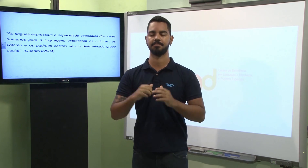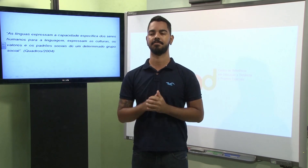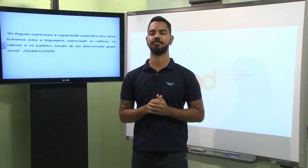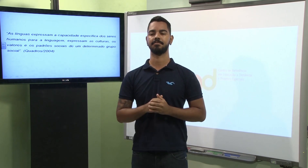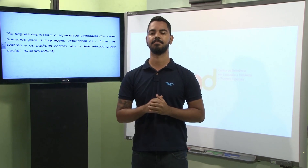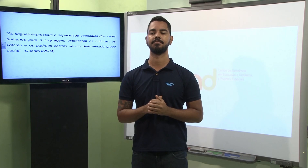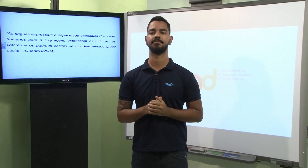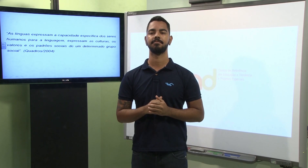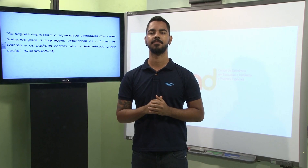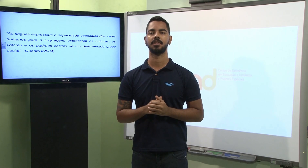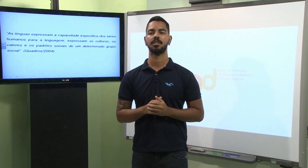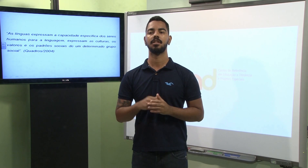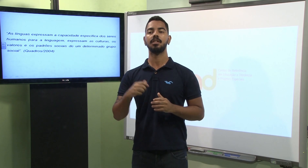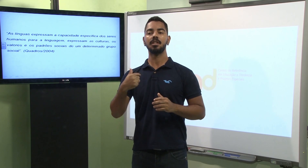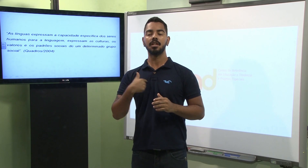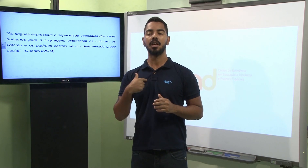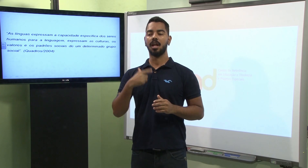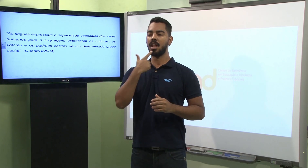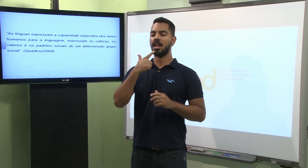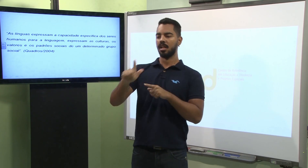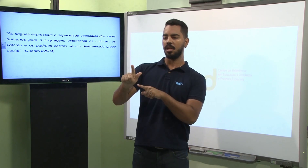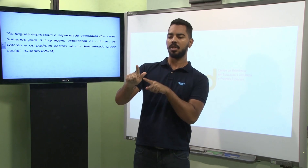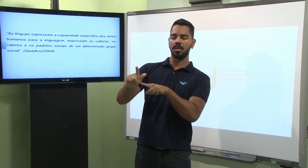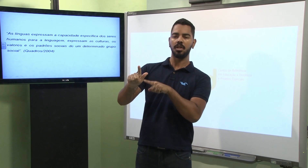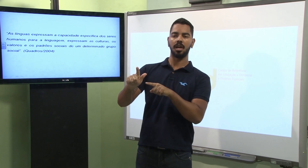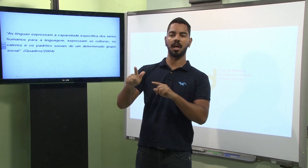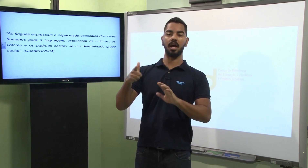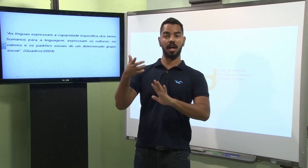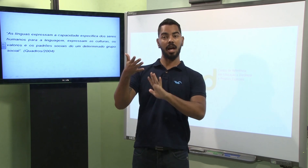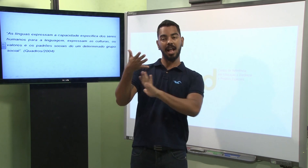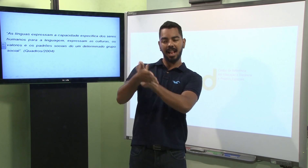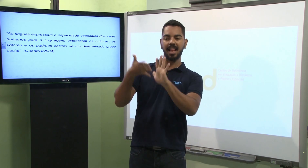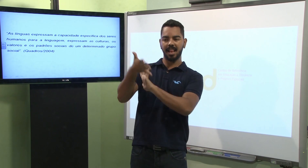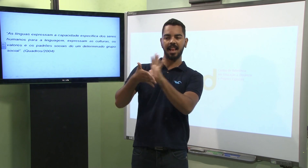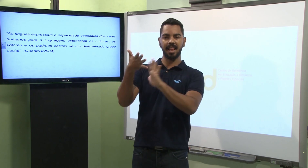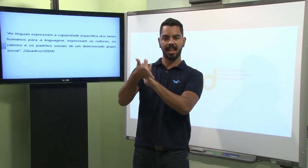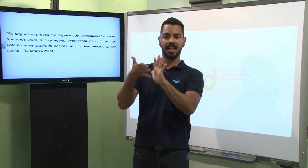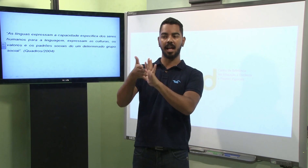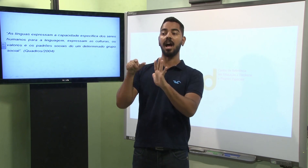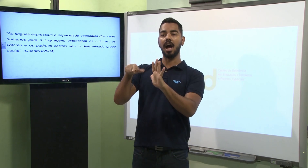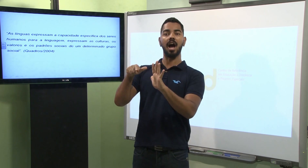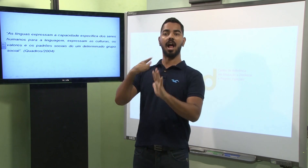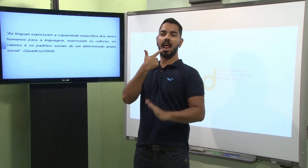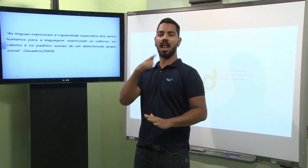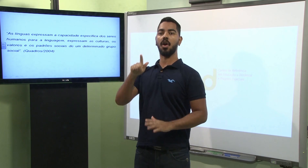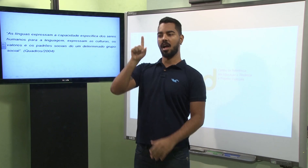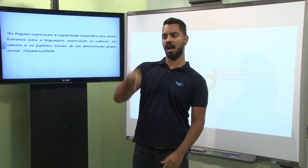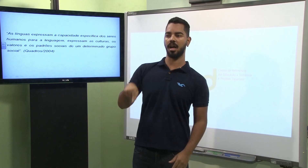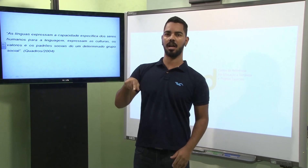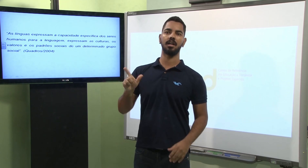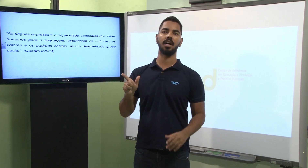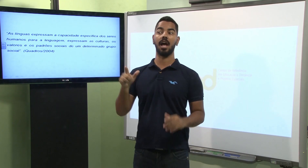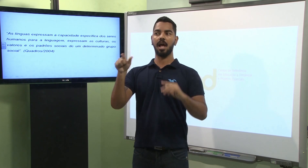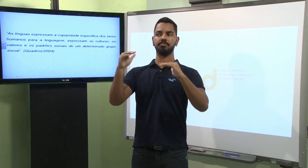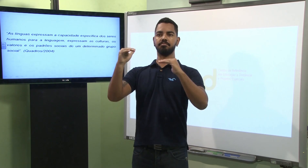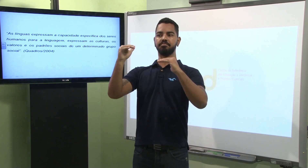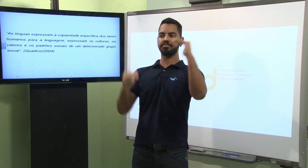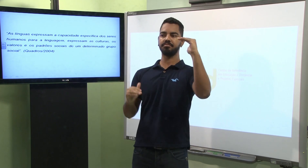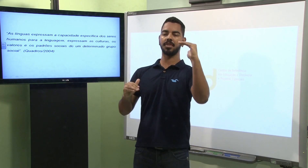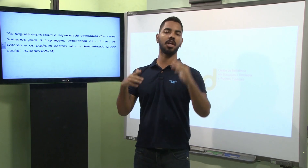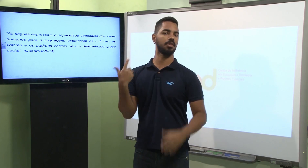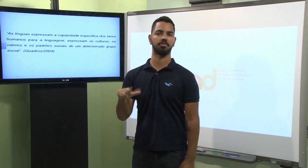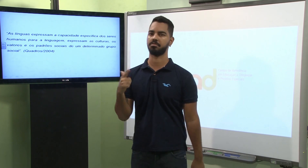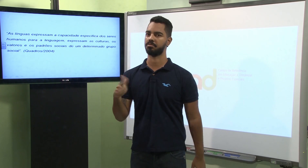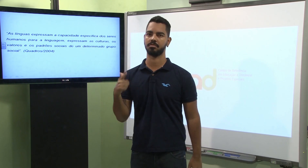passaram, a mesma tem um status de língua, não sendo essa inferior a nenhuma outra, seja na